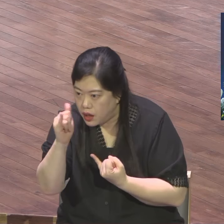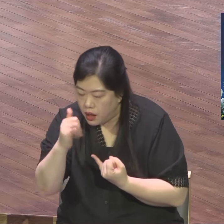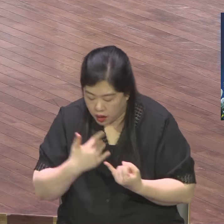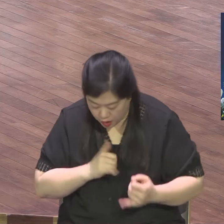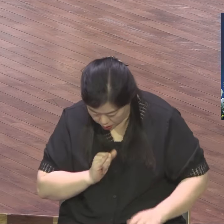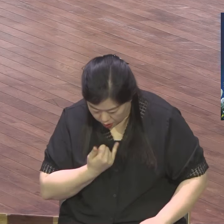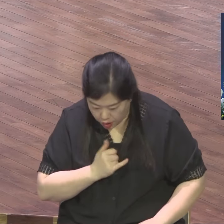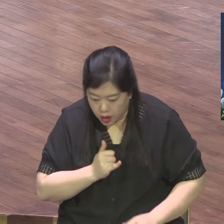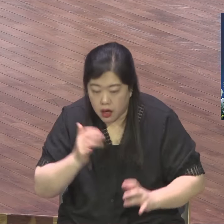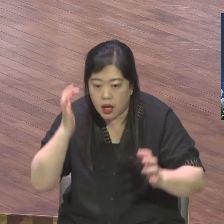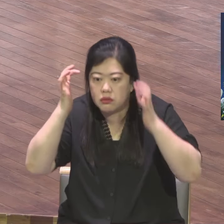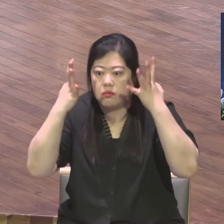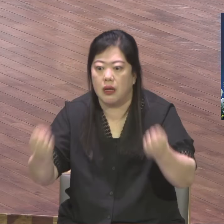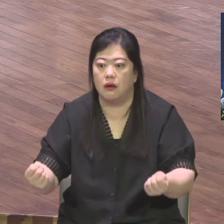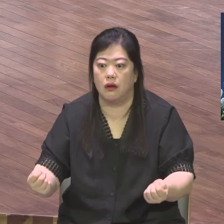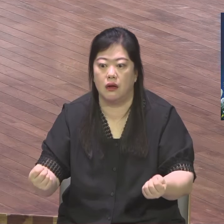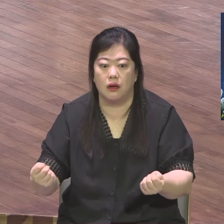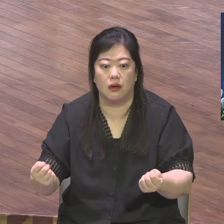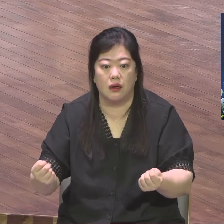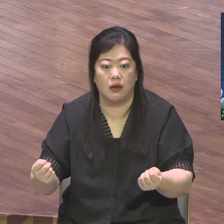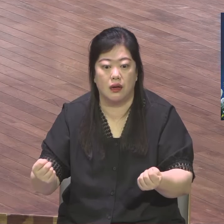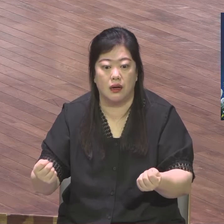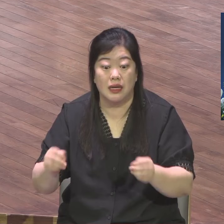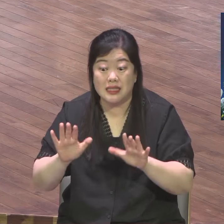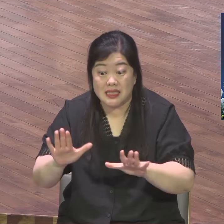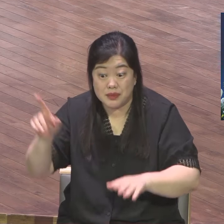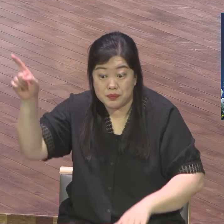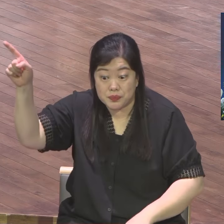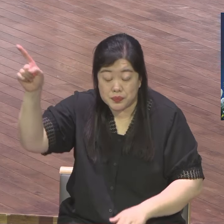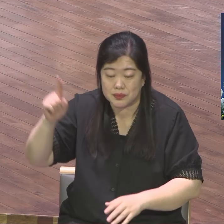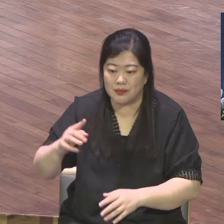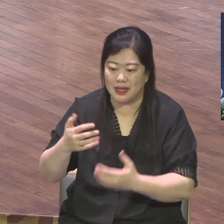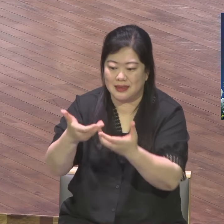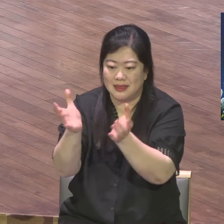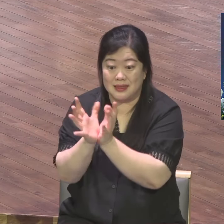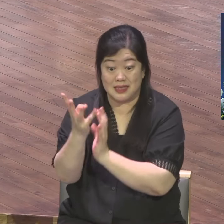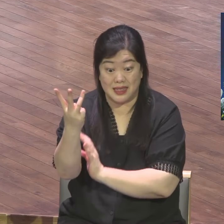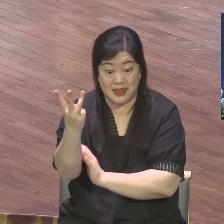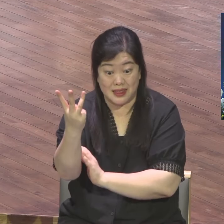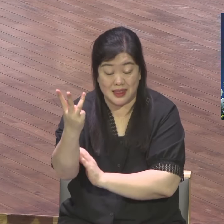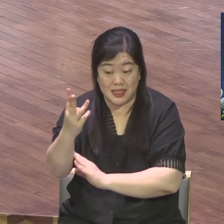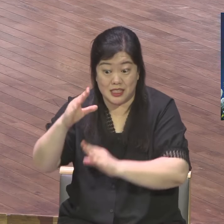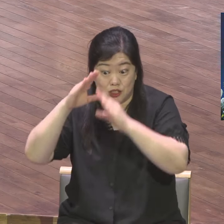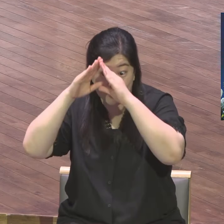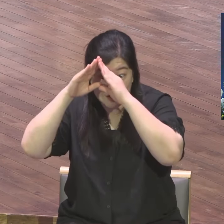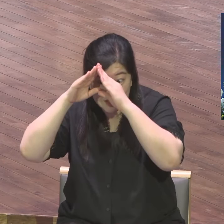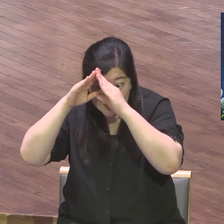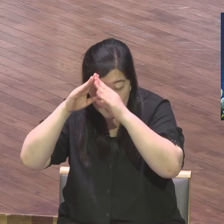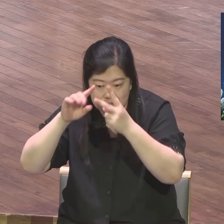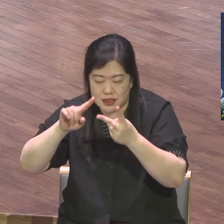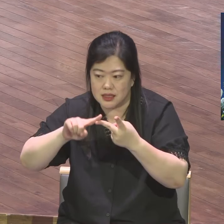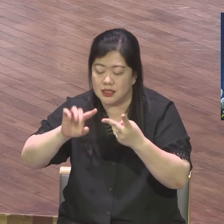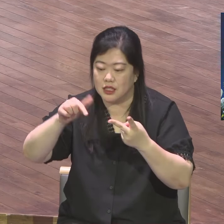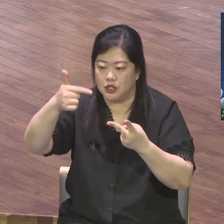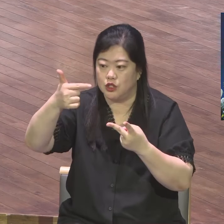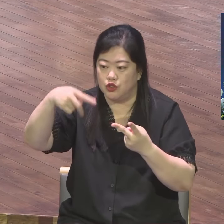요 3단체가 지금 그렇게 하고 있습니다. 네피림 문화를 확 유튜브 속에 확 집어넣어.